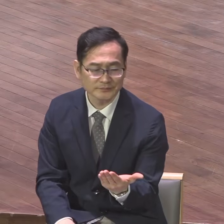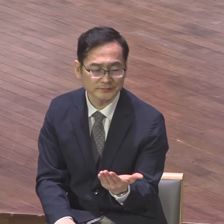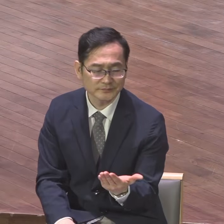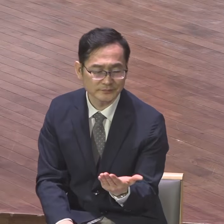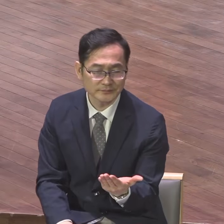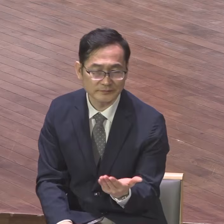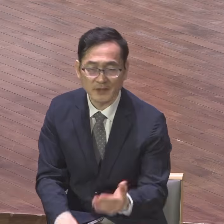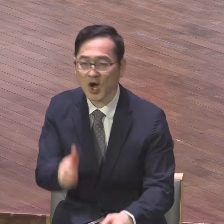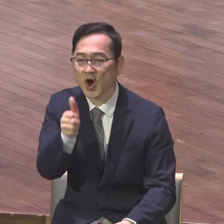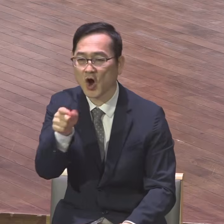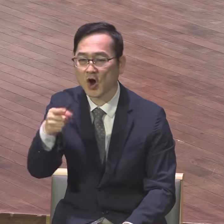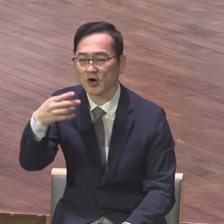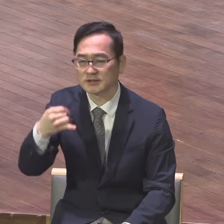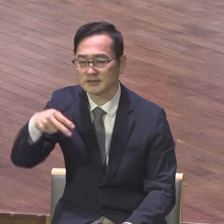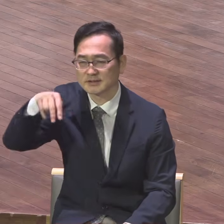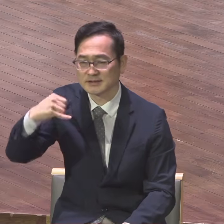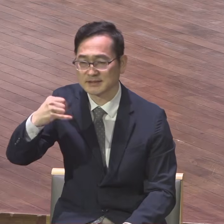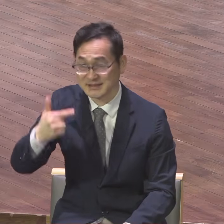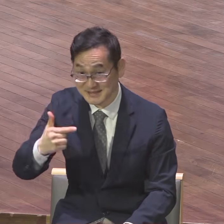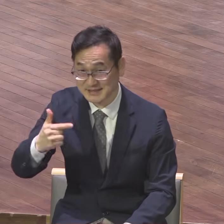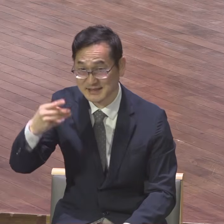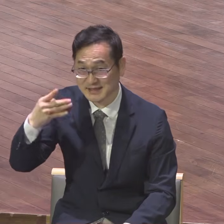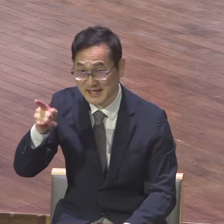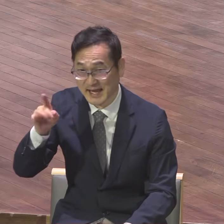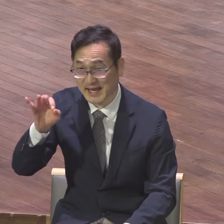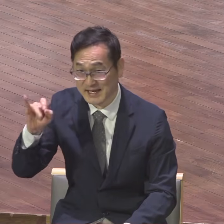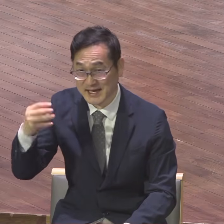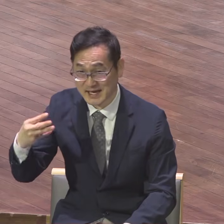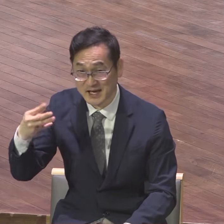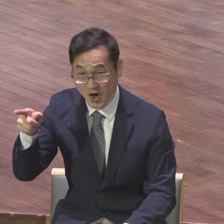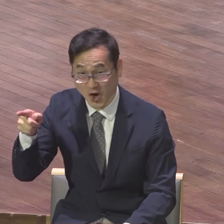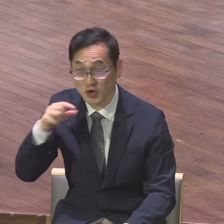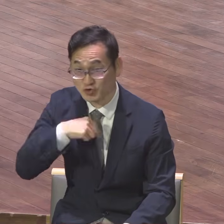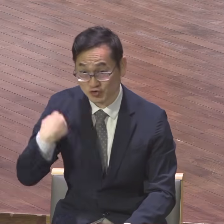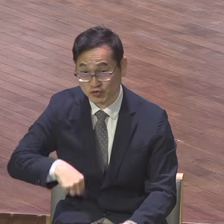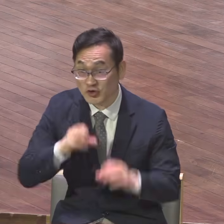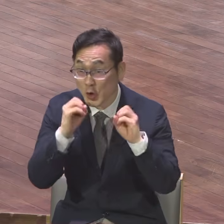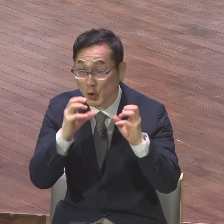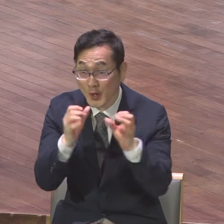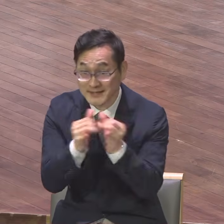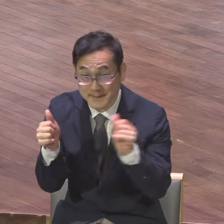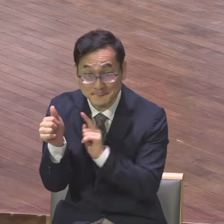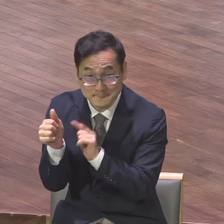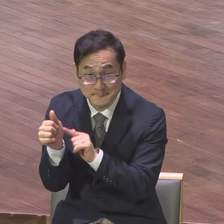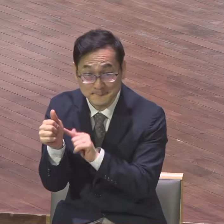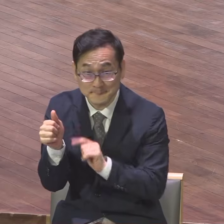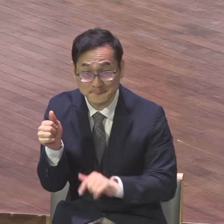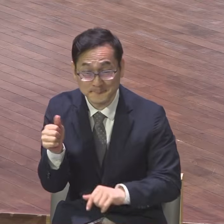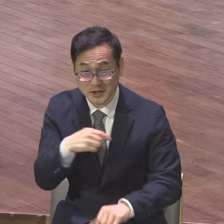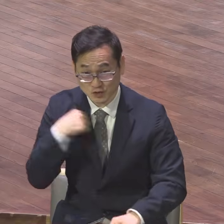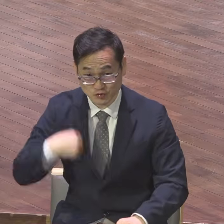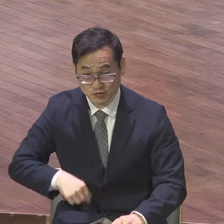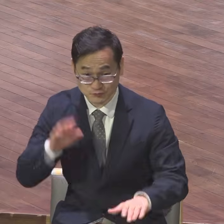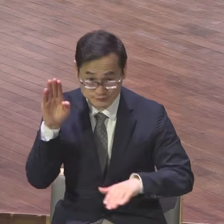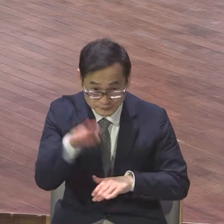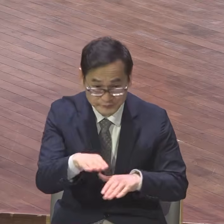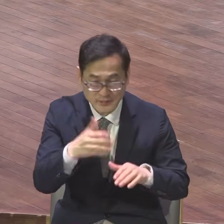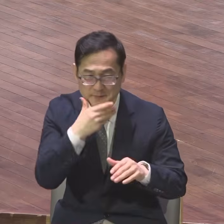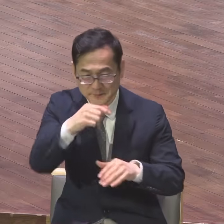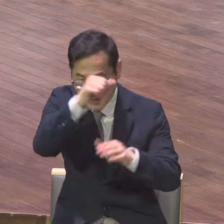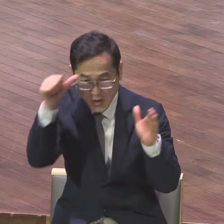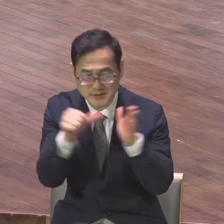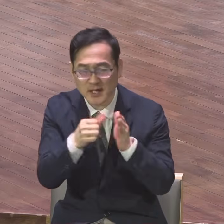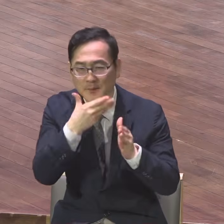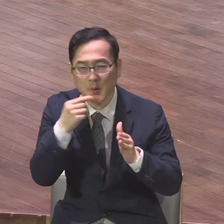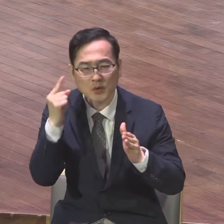선구자 허드슨 테일러 선교사는 22살의 젊은 나이에 중국 땅을 밟아 평생 동안 중국